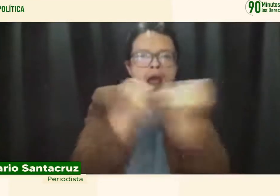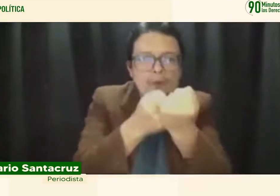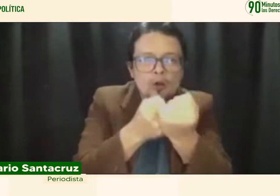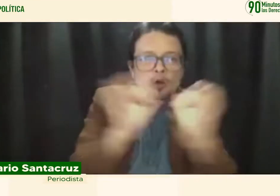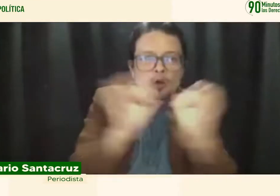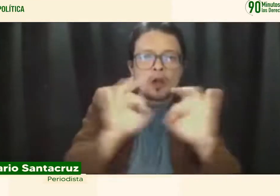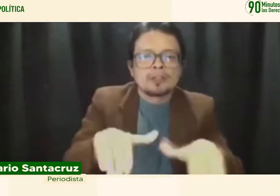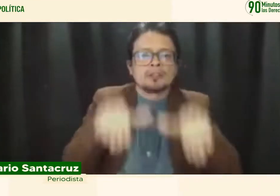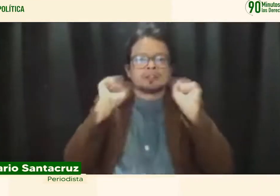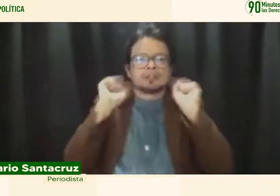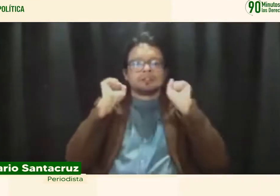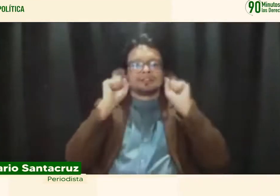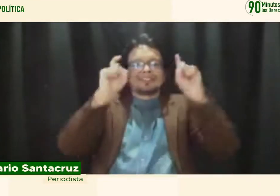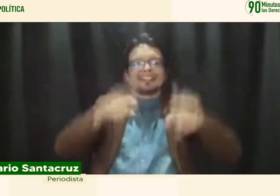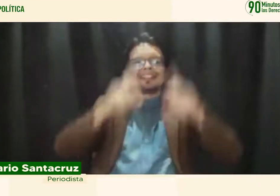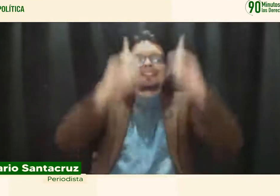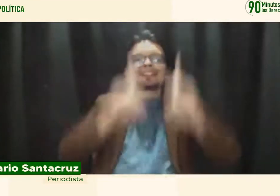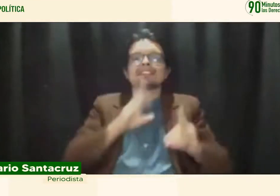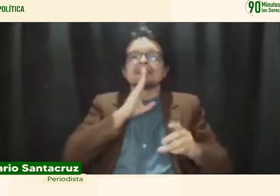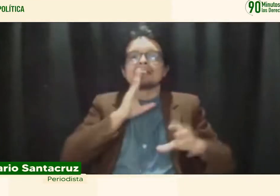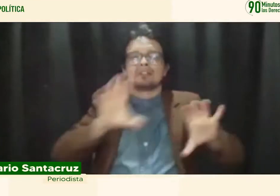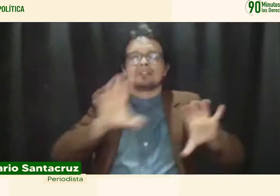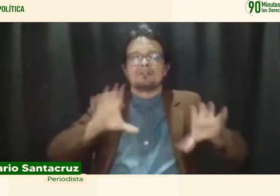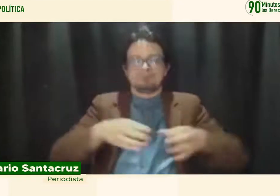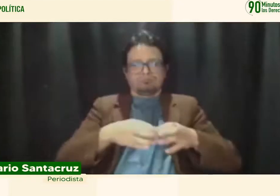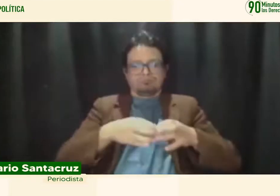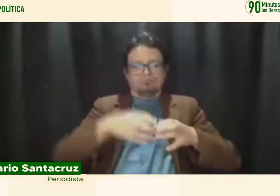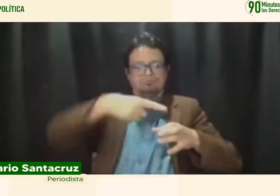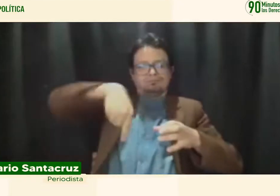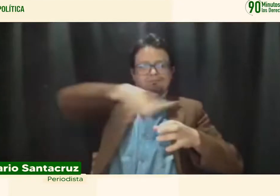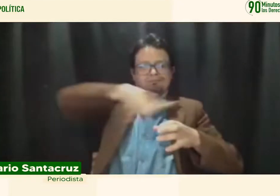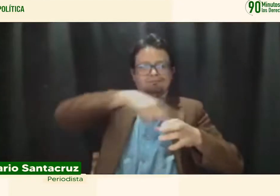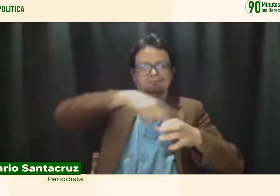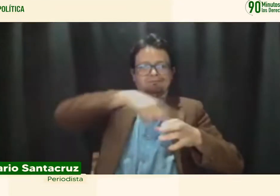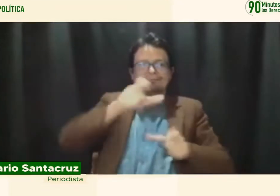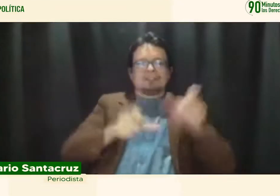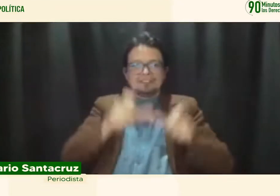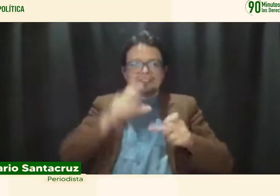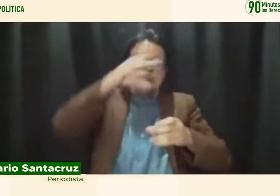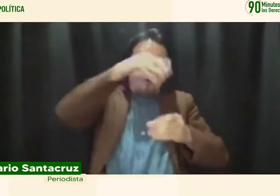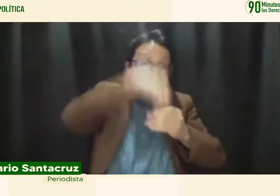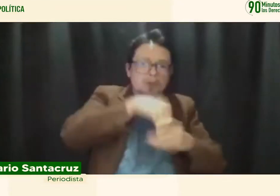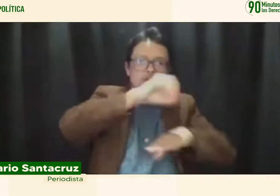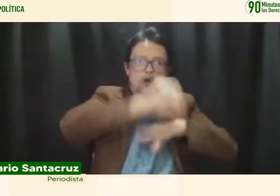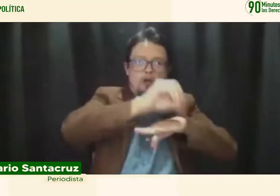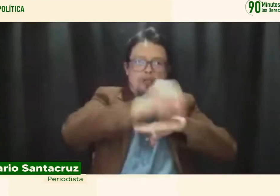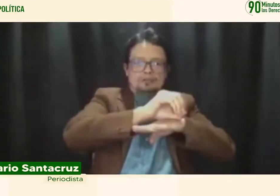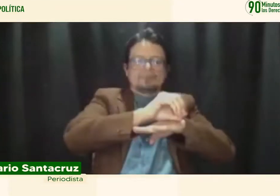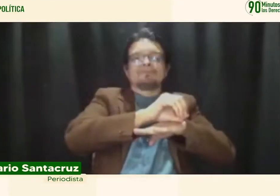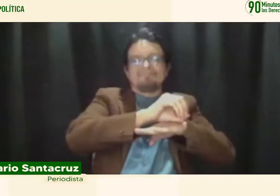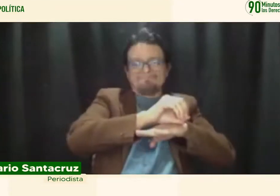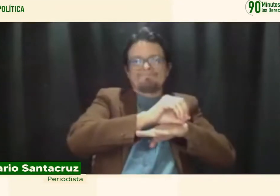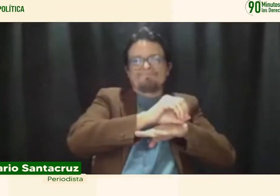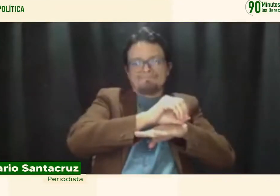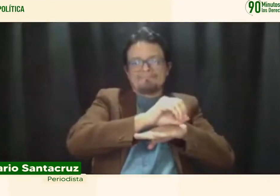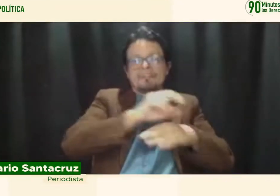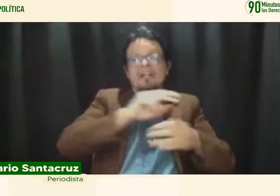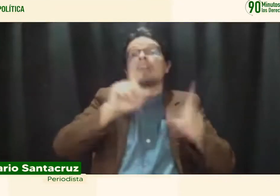hayan internos sobre apoyar o no apoyar algún partido o el grupo político esta es una decisión autónoma y esta es una decisión